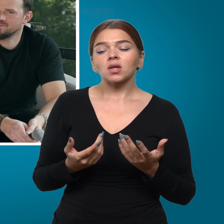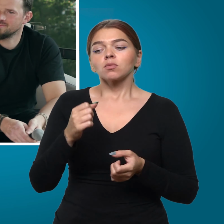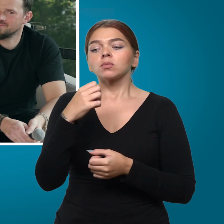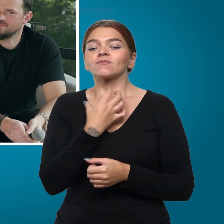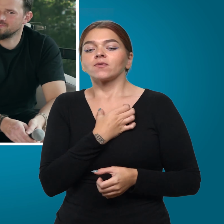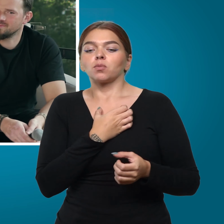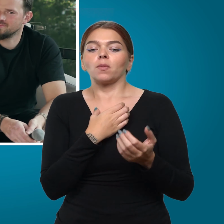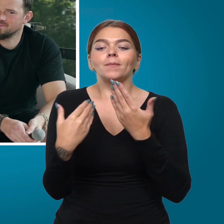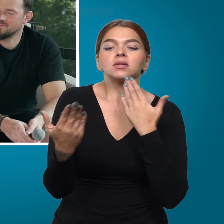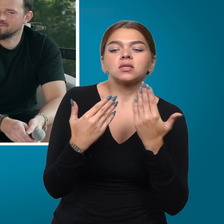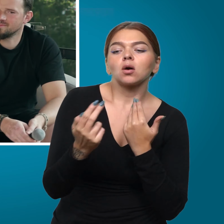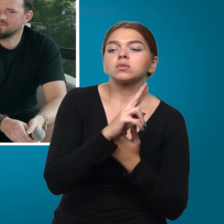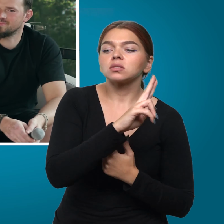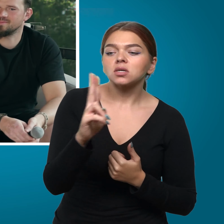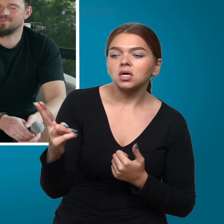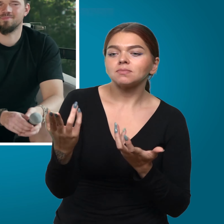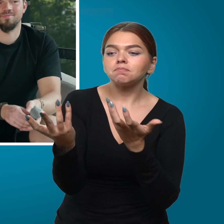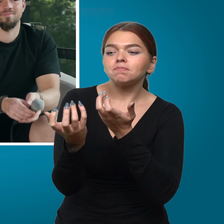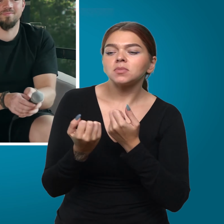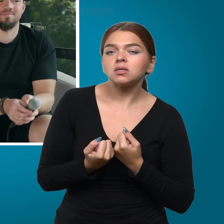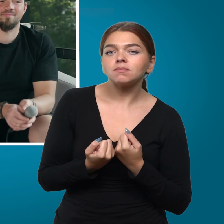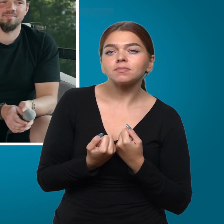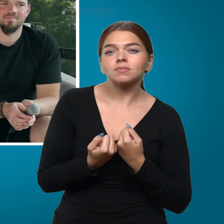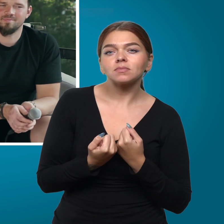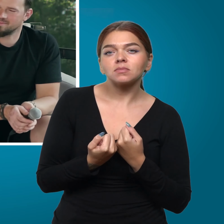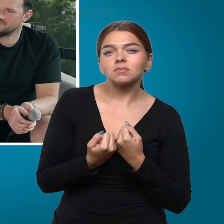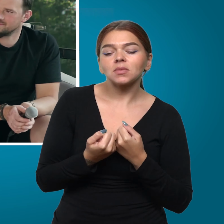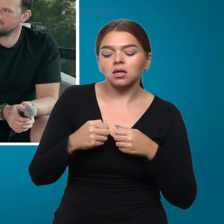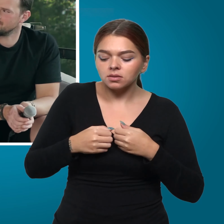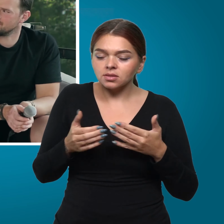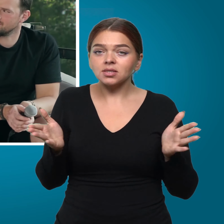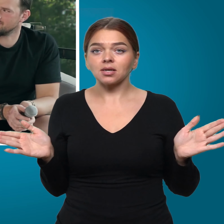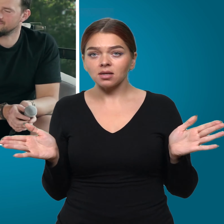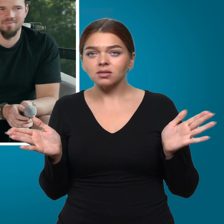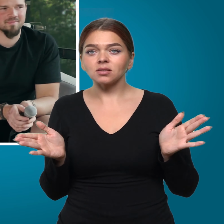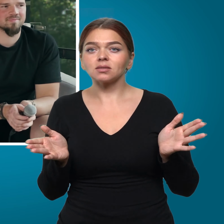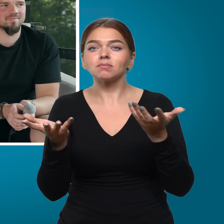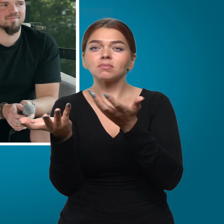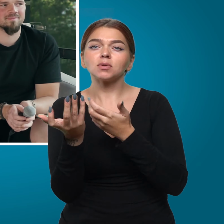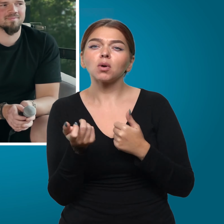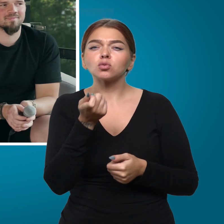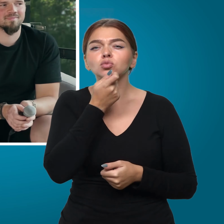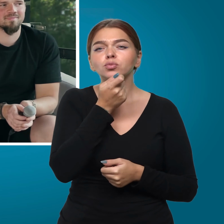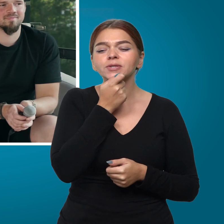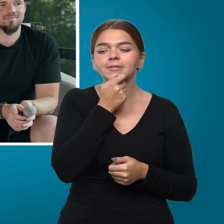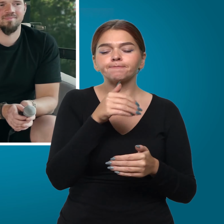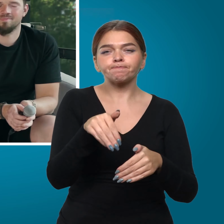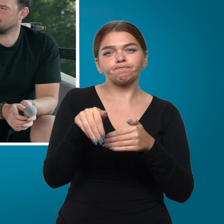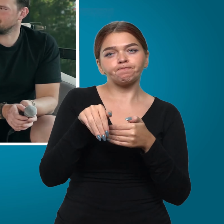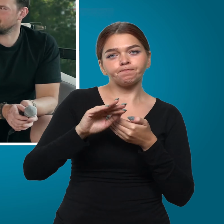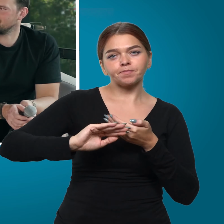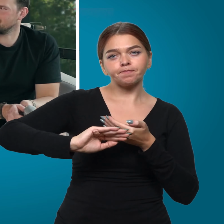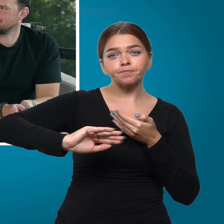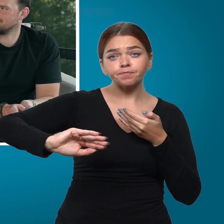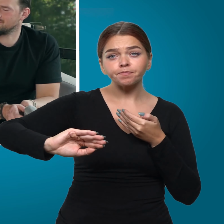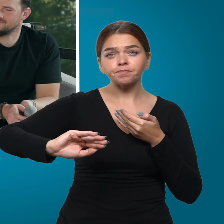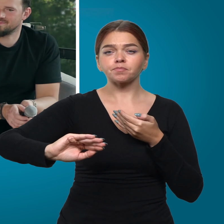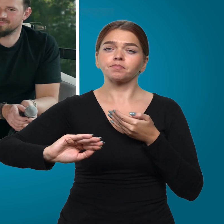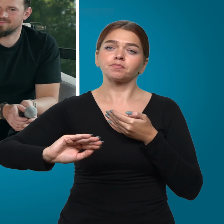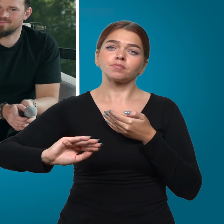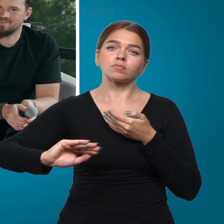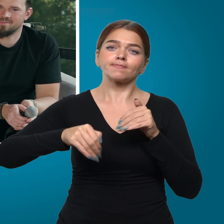atsiskleisti, priimti ar truputėlį laikyti tą tokią užtvarą tarp mūsų. Aš esu vis dėlto tas žmogus, kuris laiko